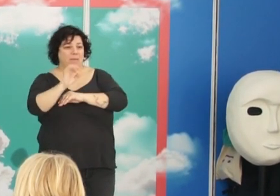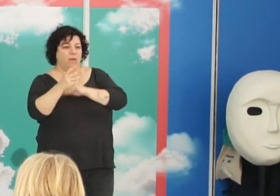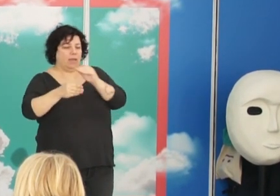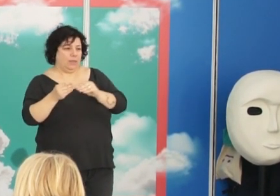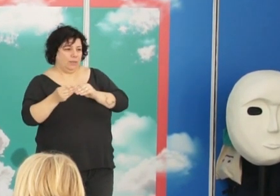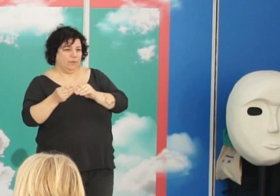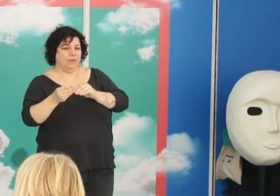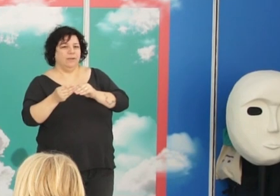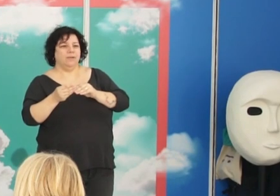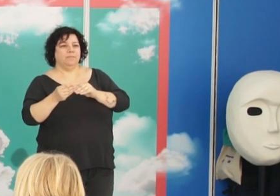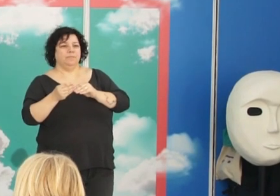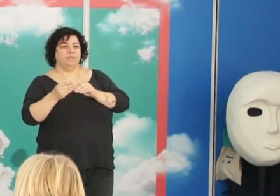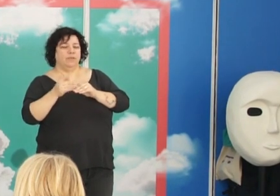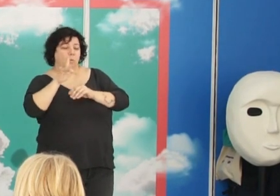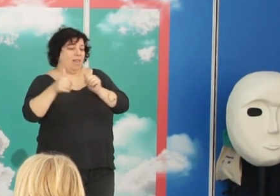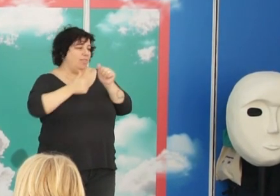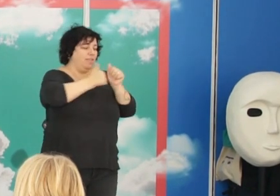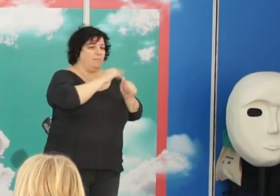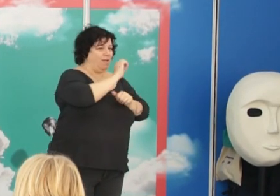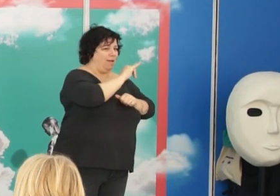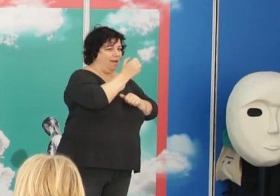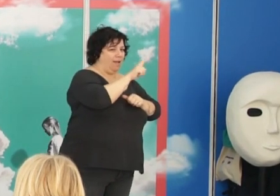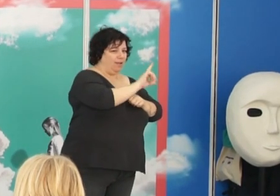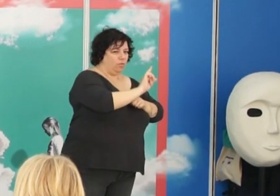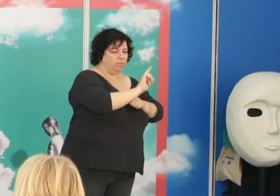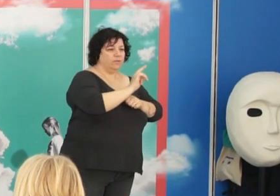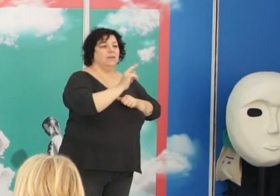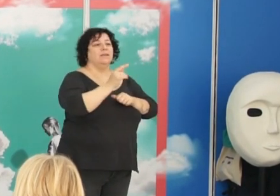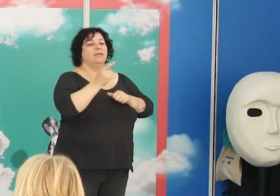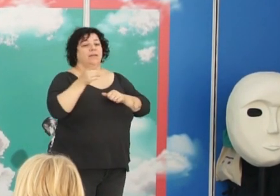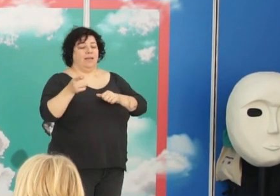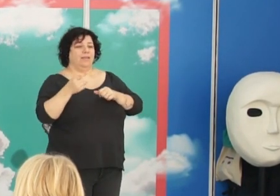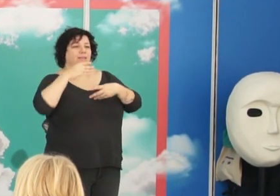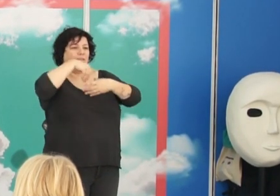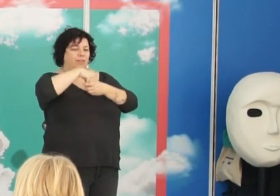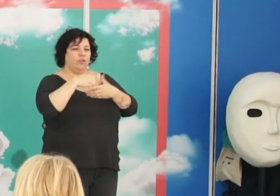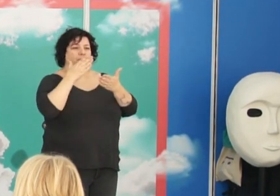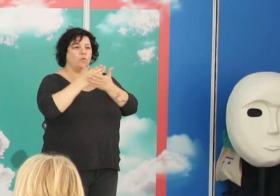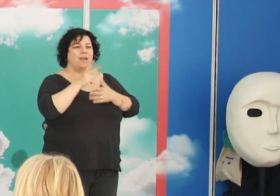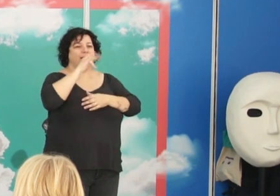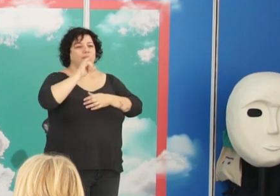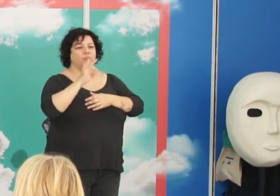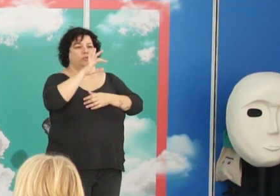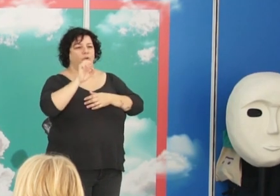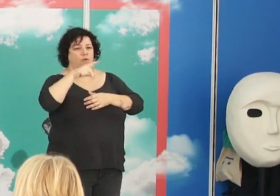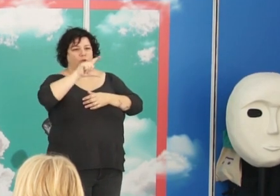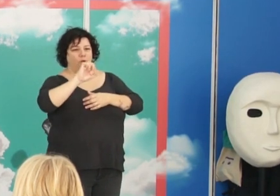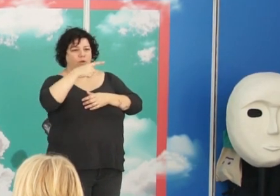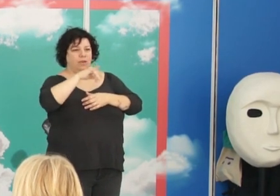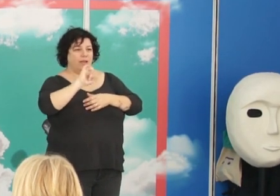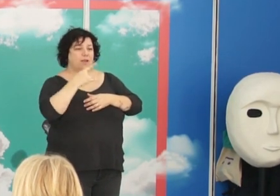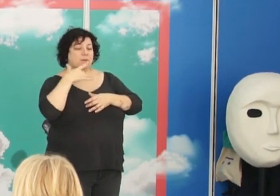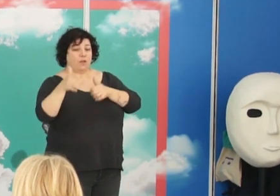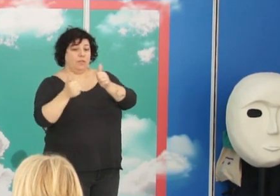que no fue discípulo de Cajal, perteneció como él a la escuela histológica, pero él fue discípulo